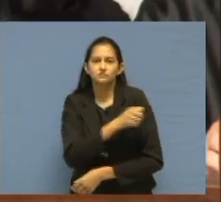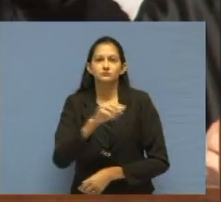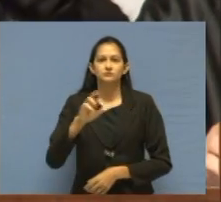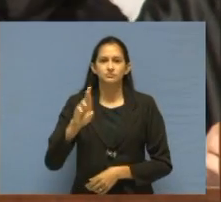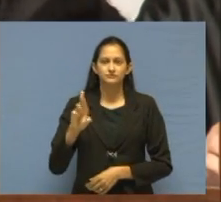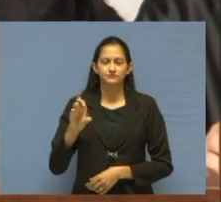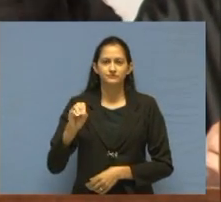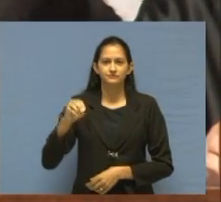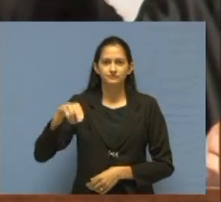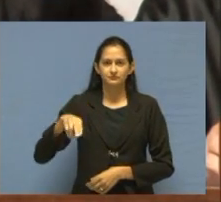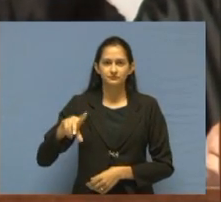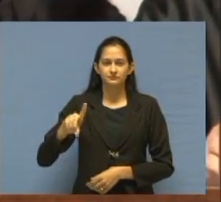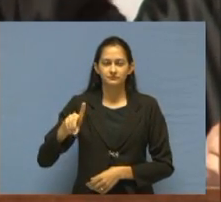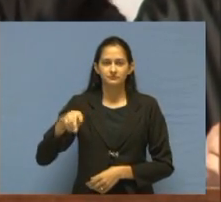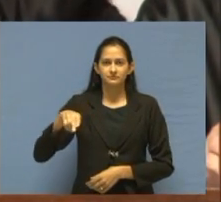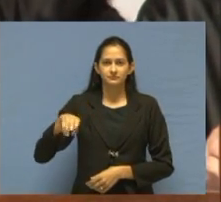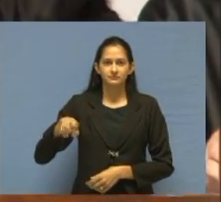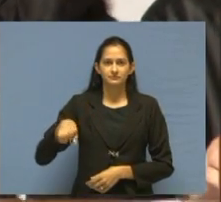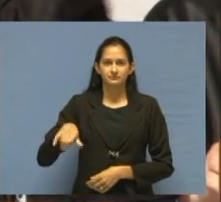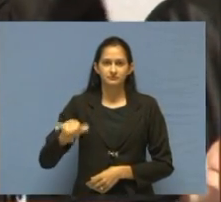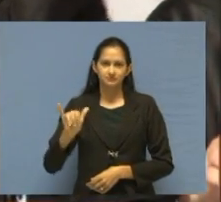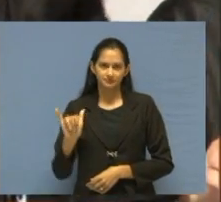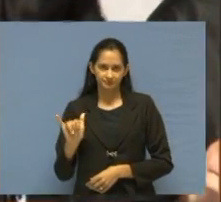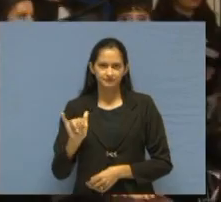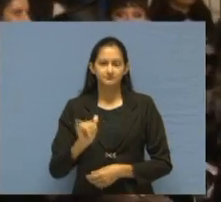de Oliveira.